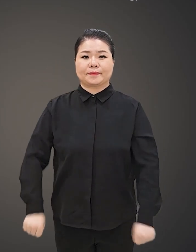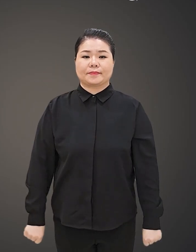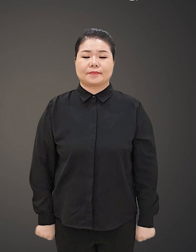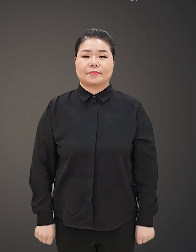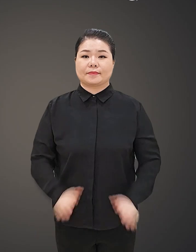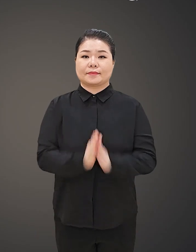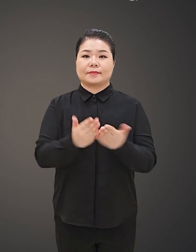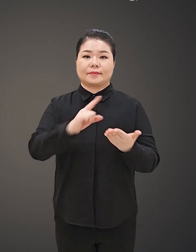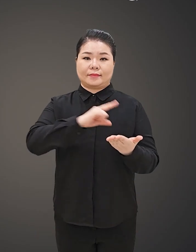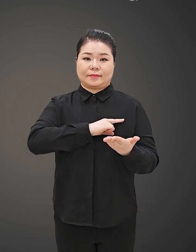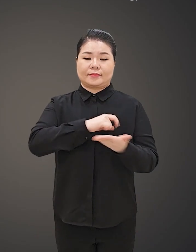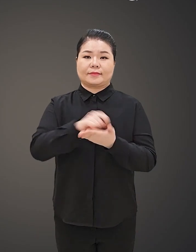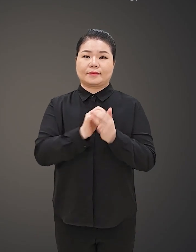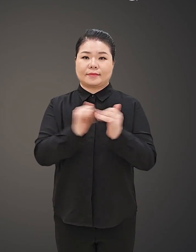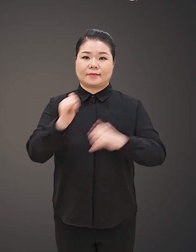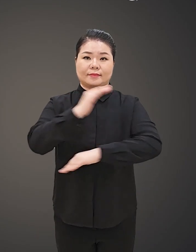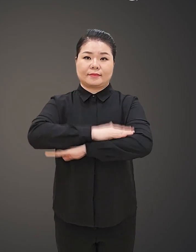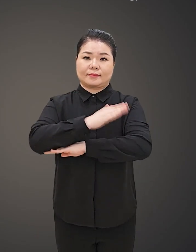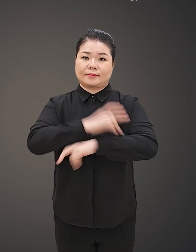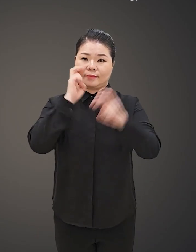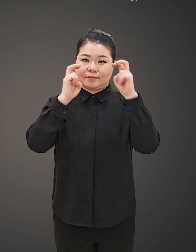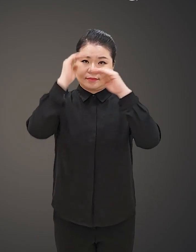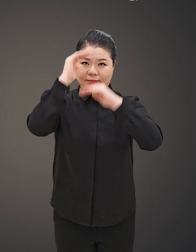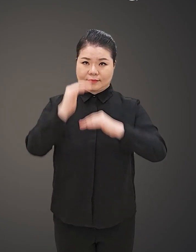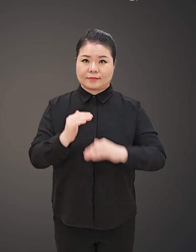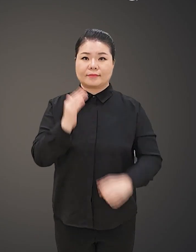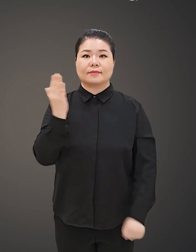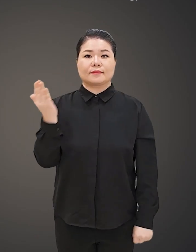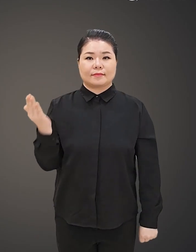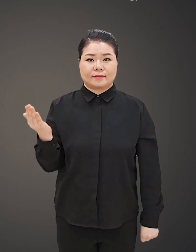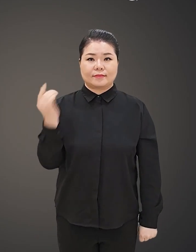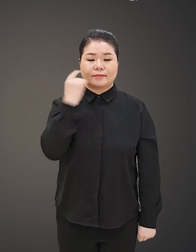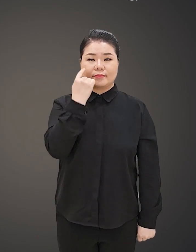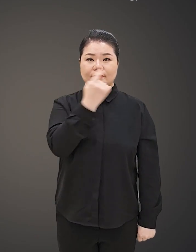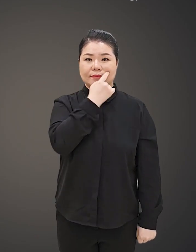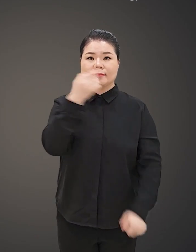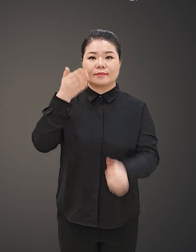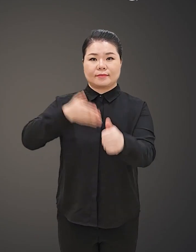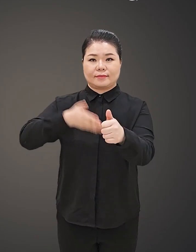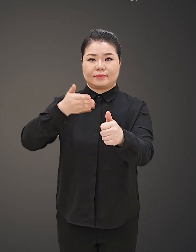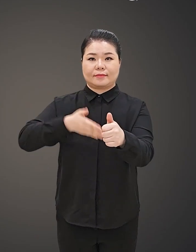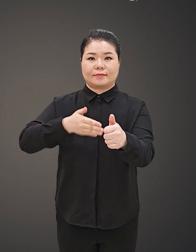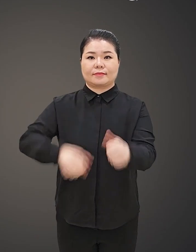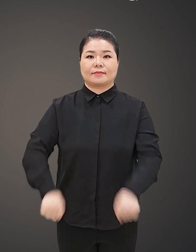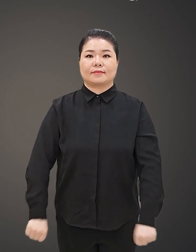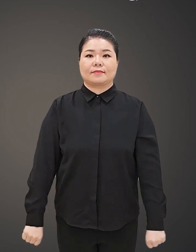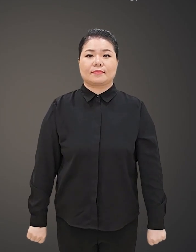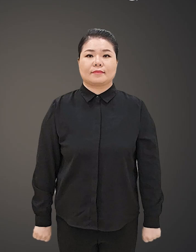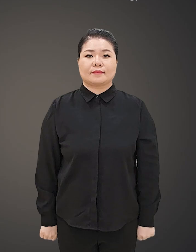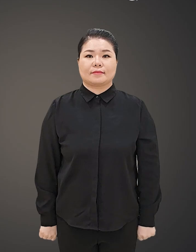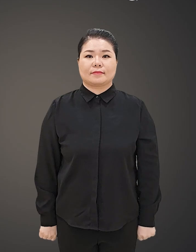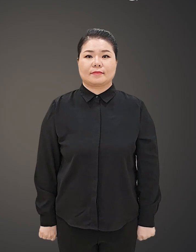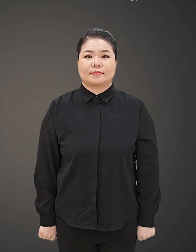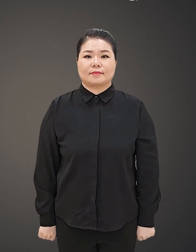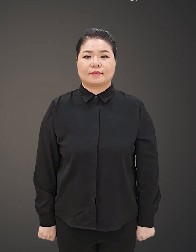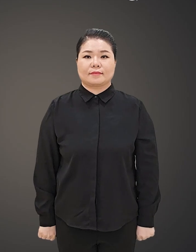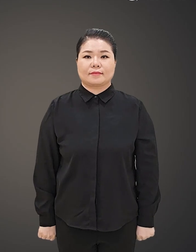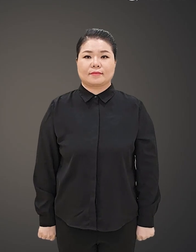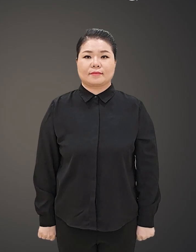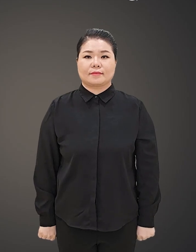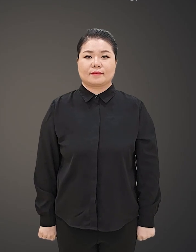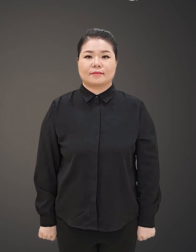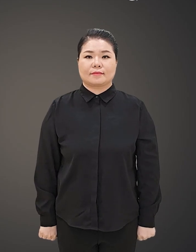도서명, 난 두렵지 않아요. 저자, 프란체스코 다다모. 출판사,